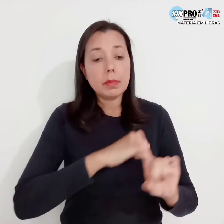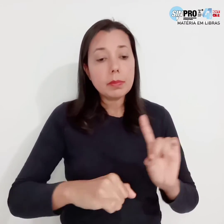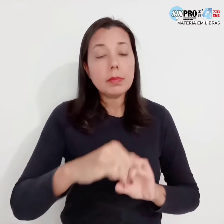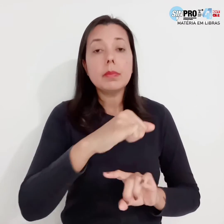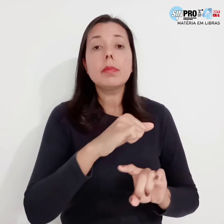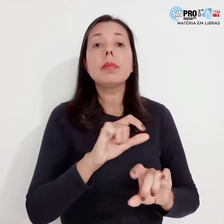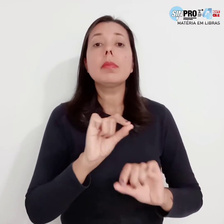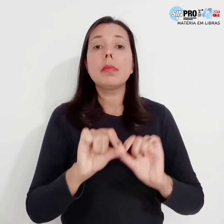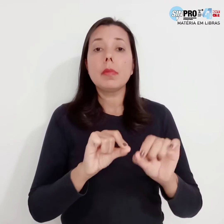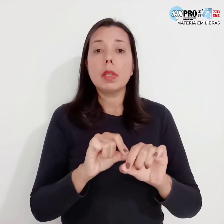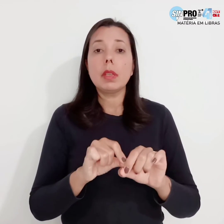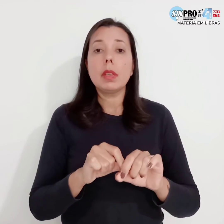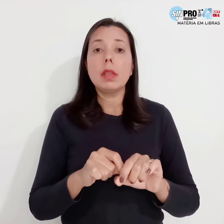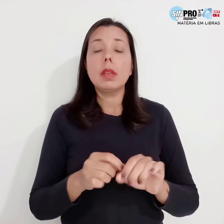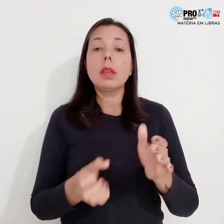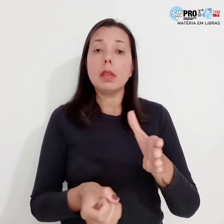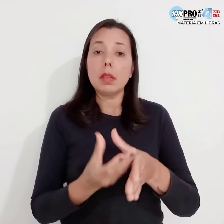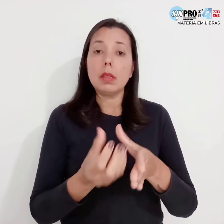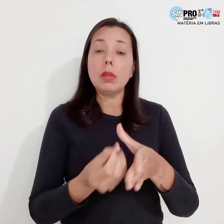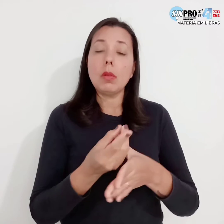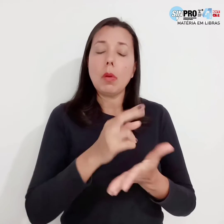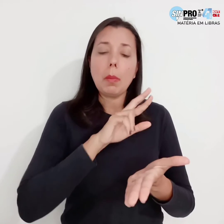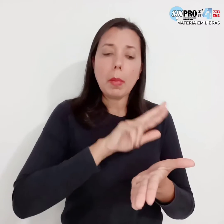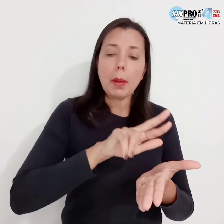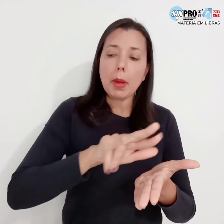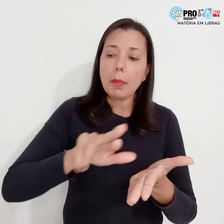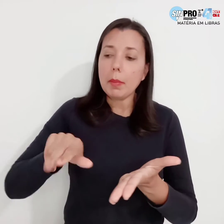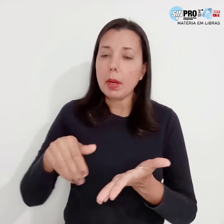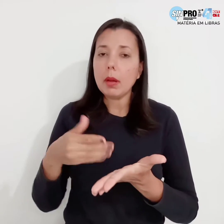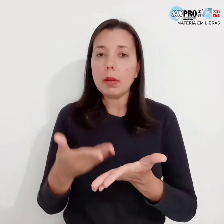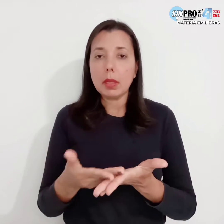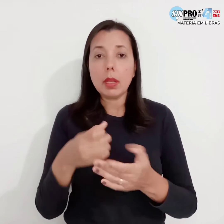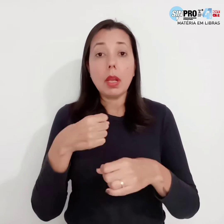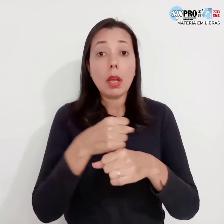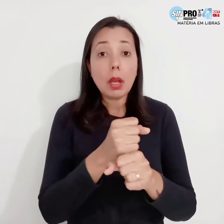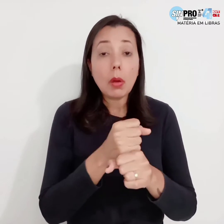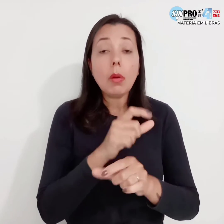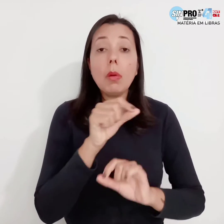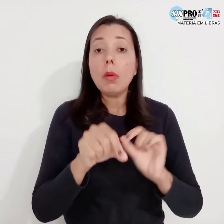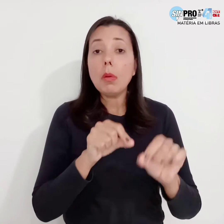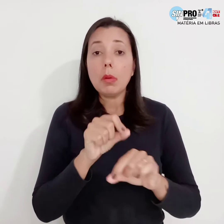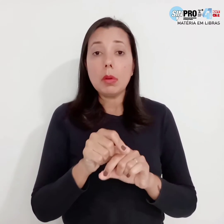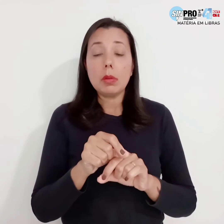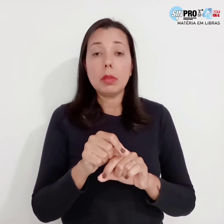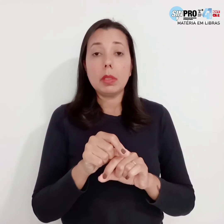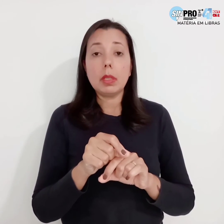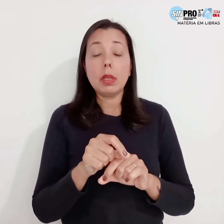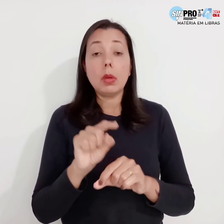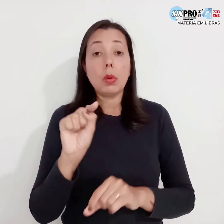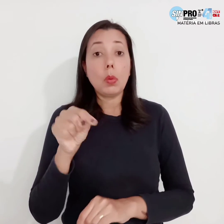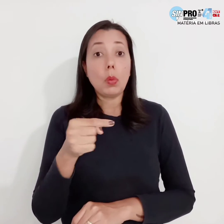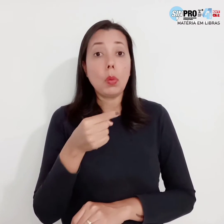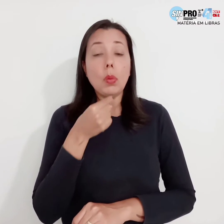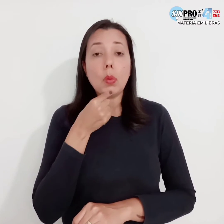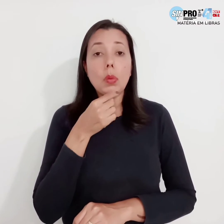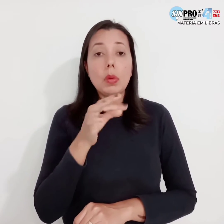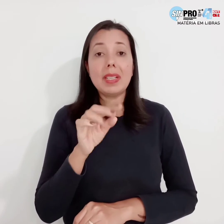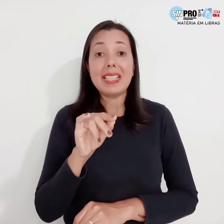socialmente, injetou anualmente cerca de R$ 1 trilhão